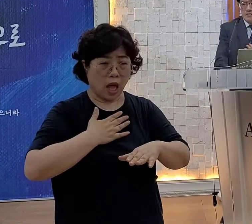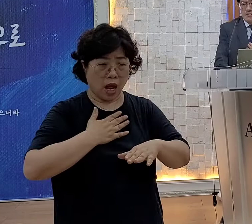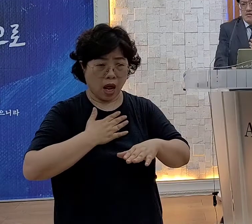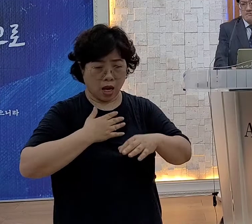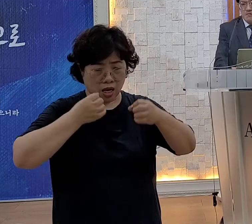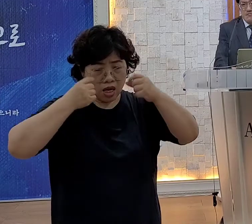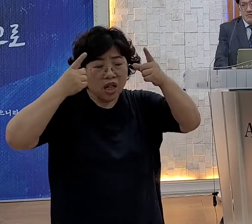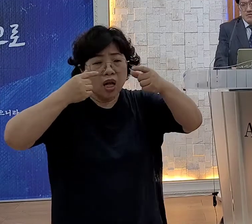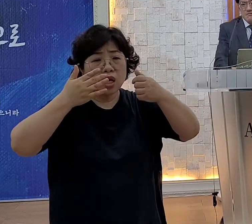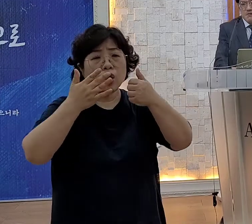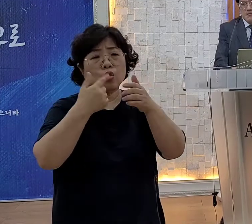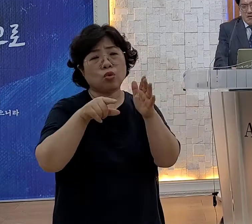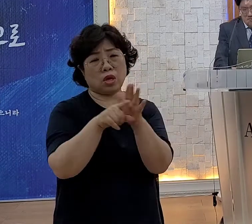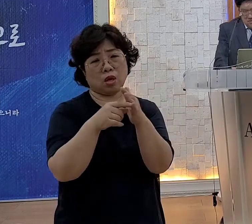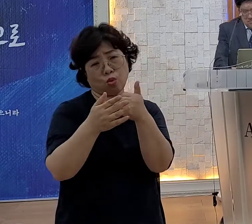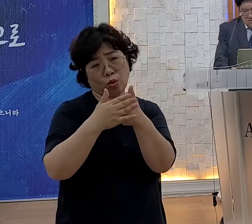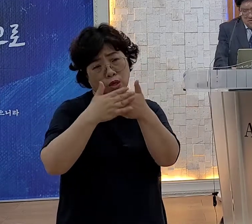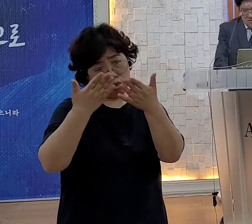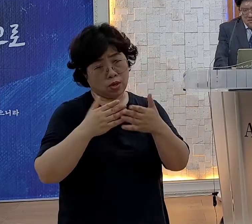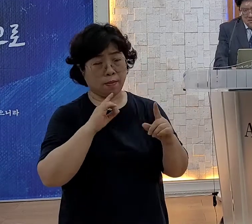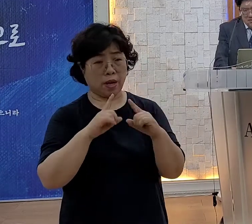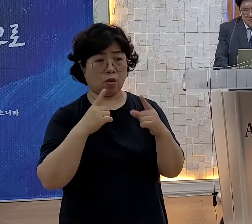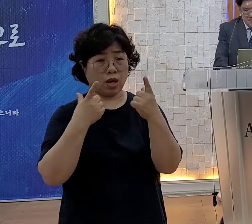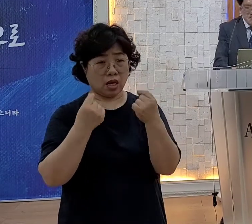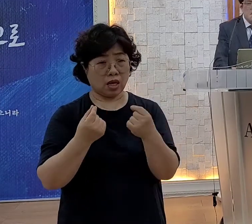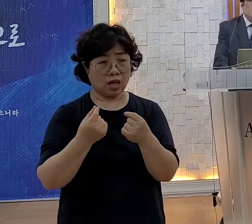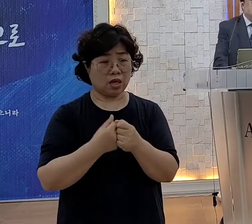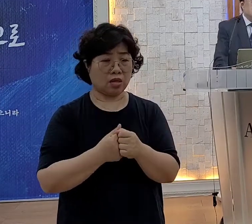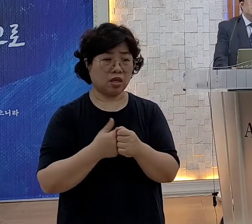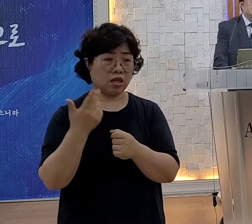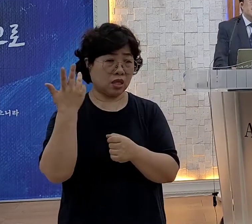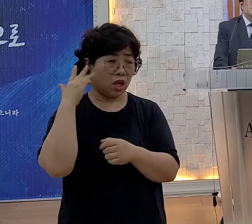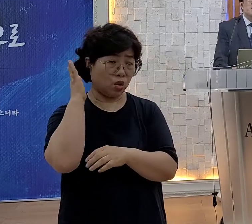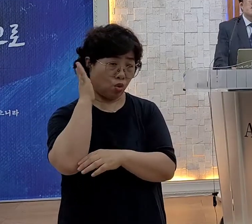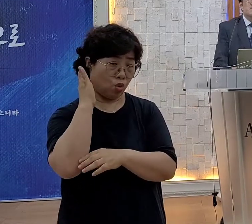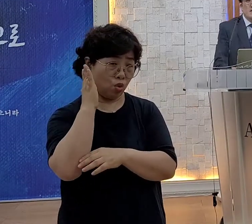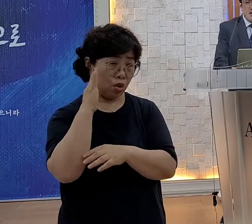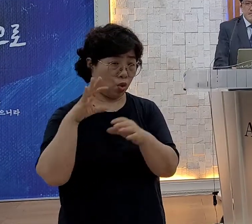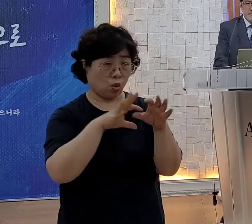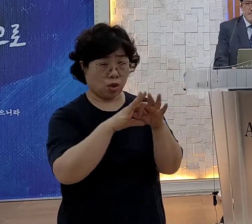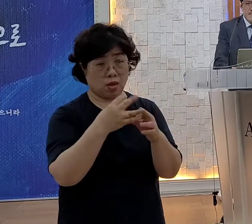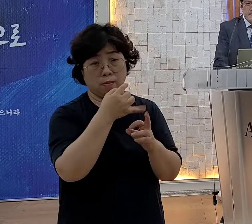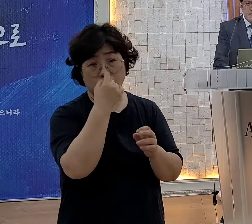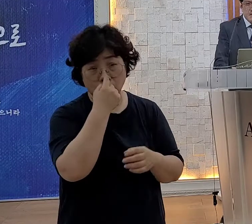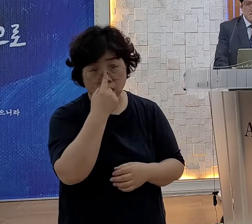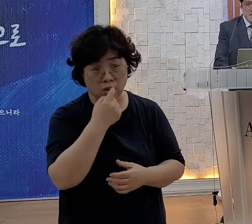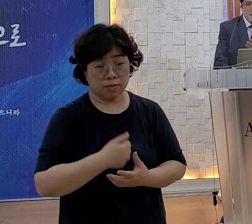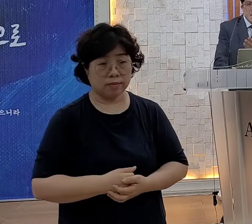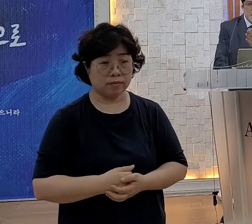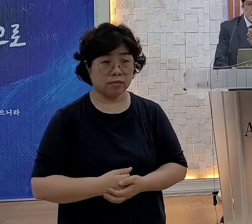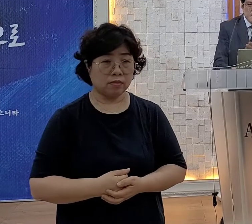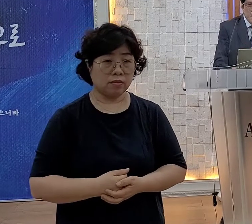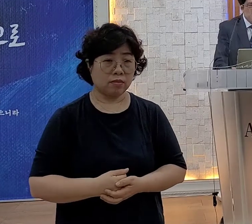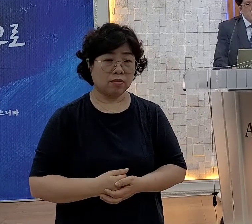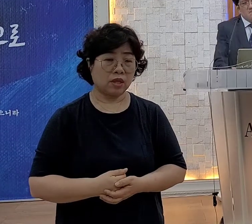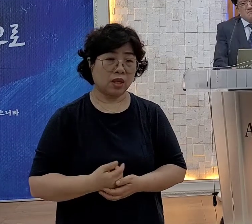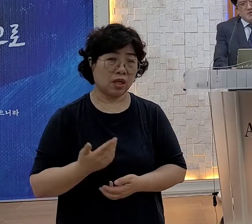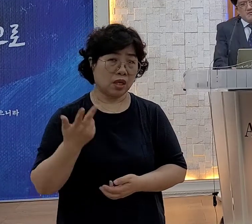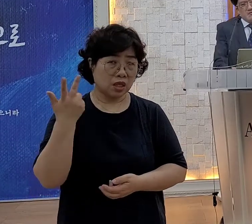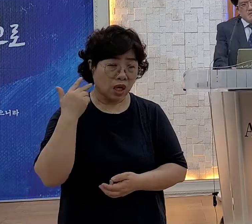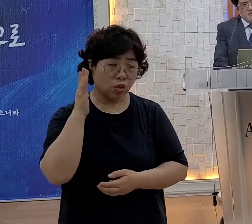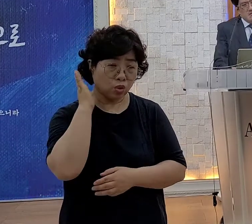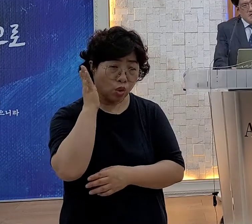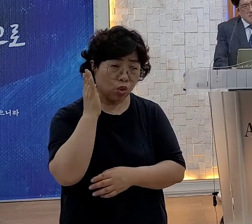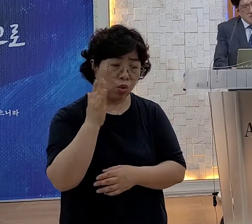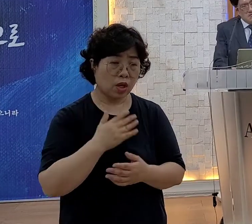진단서였다라는 것을 우리 이미 지난주에 나누었습니다. 그래서 여러분 우리의 문제가 뭐였습니까? 지난주까지 그 말씀을